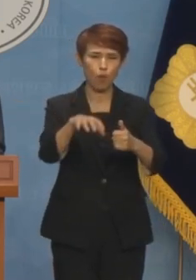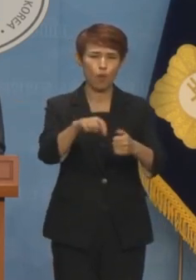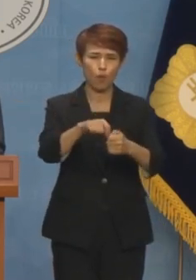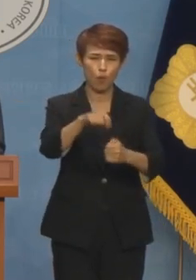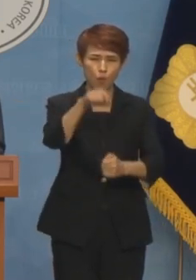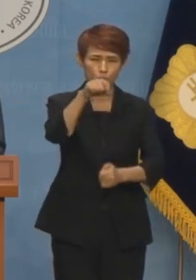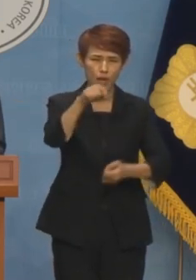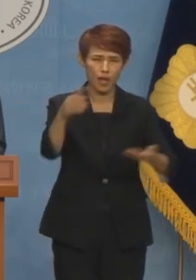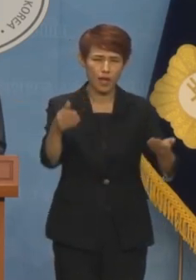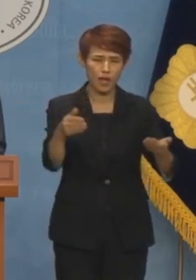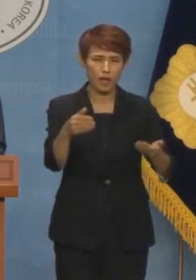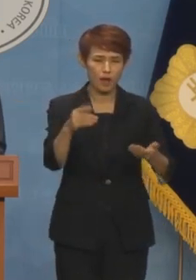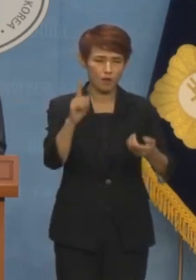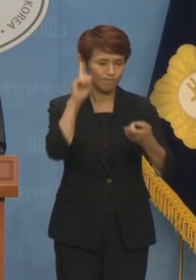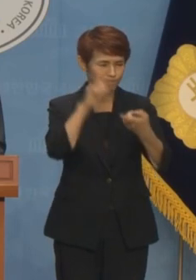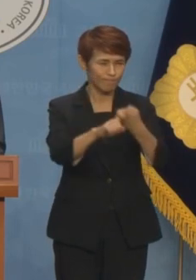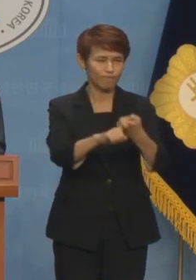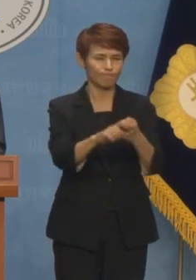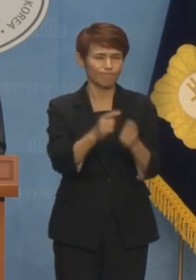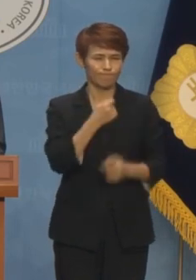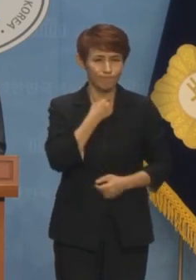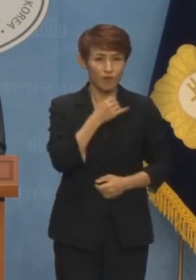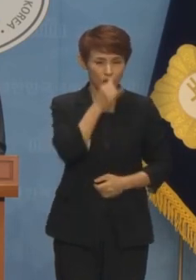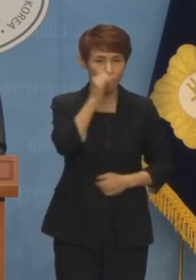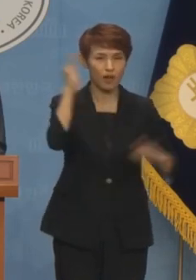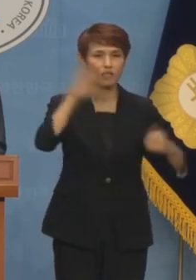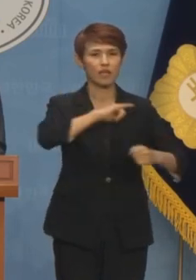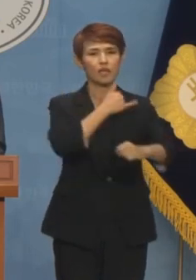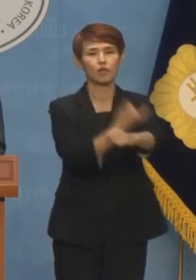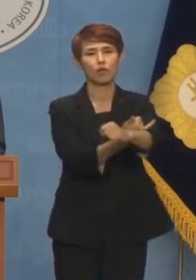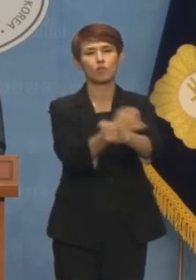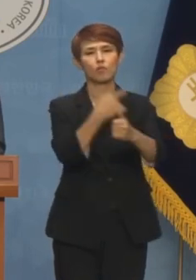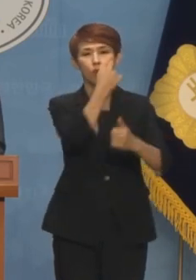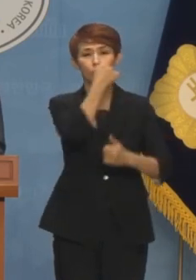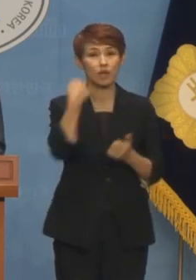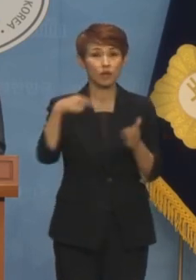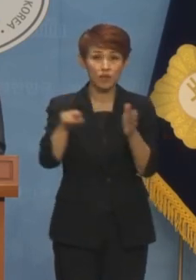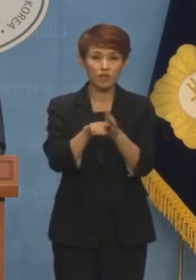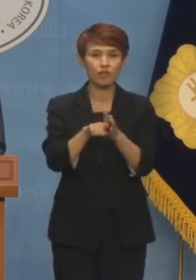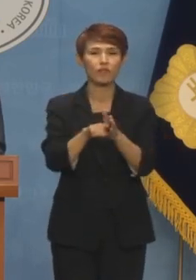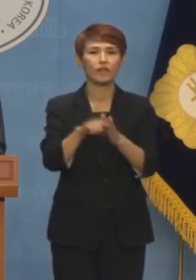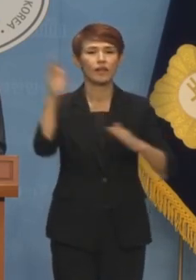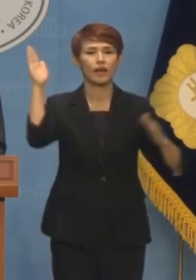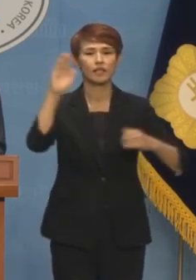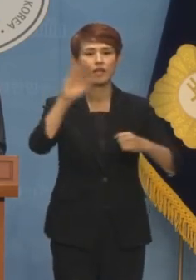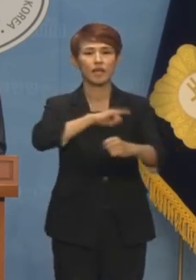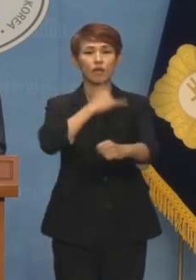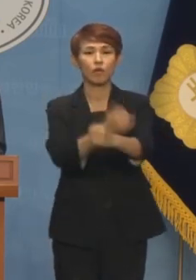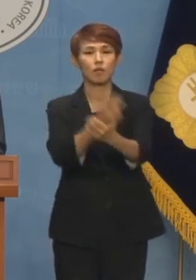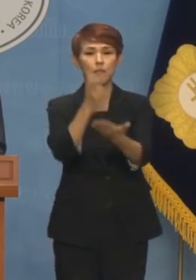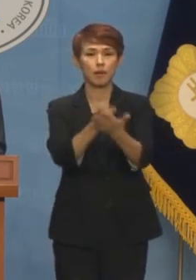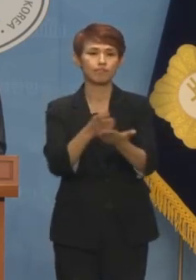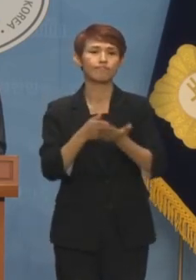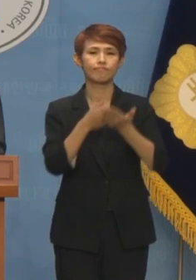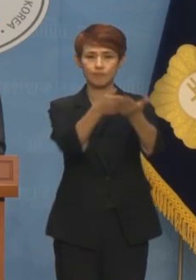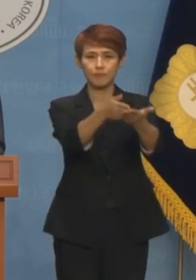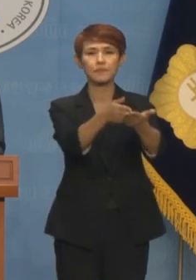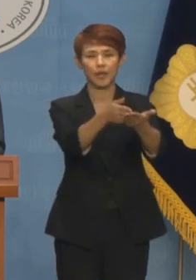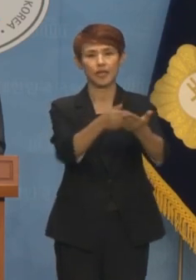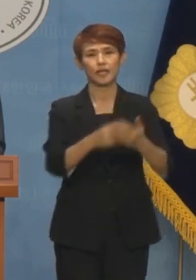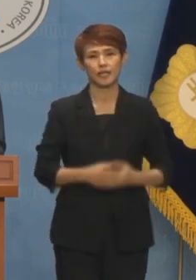염원이었던 학생인권 보장을 위한 특별법, 일명 학생인권법을 발의하여 했습니다.